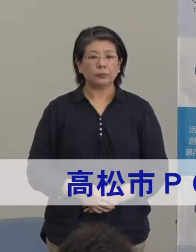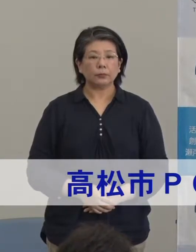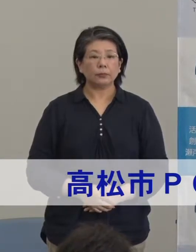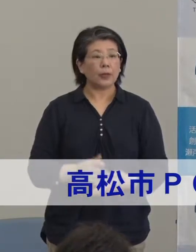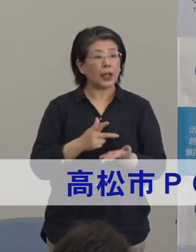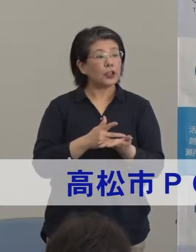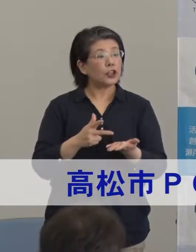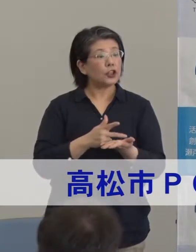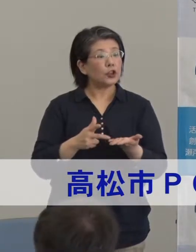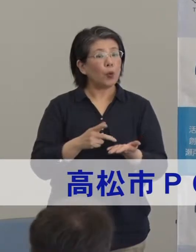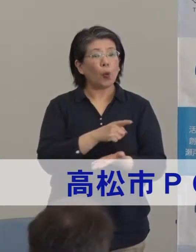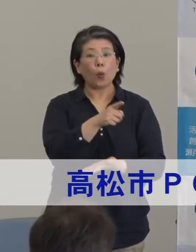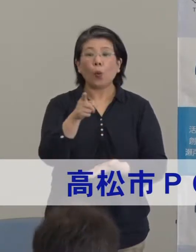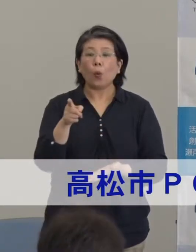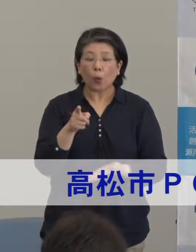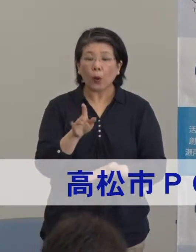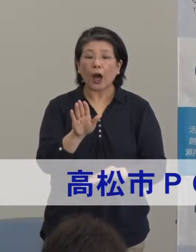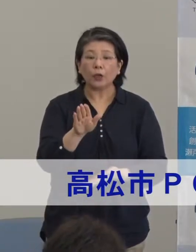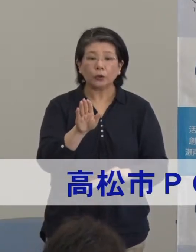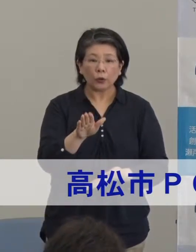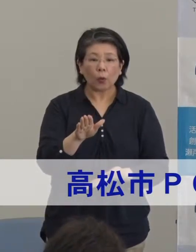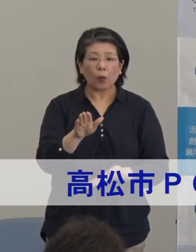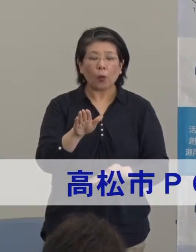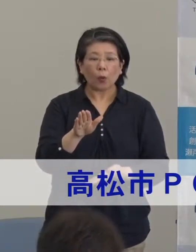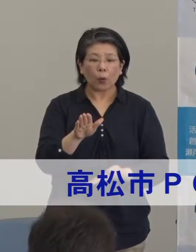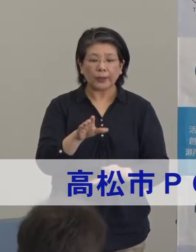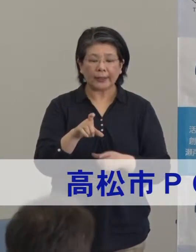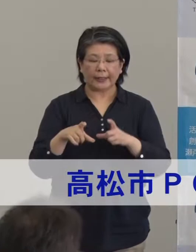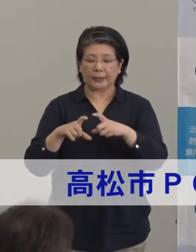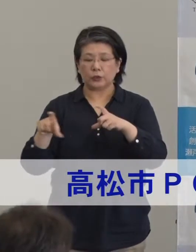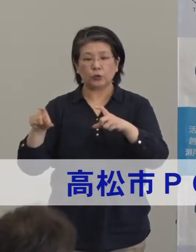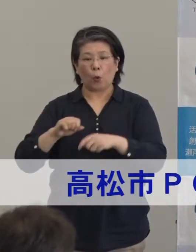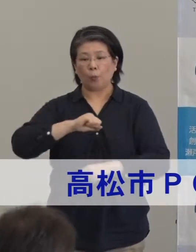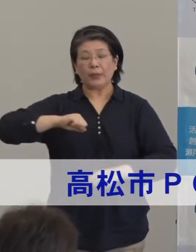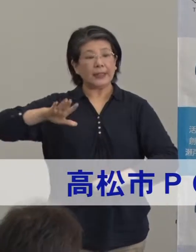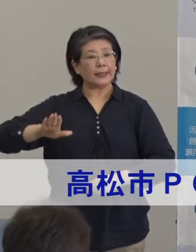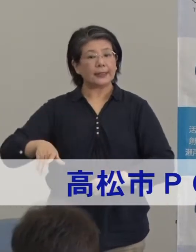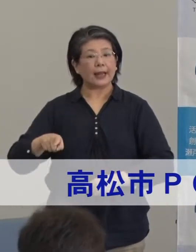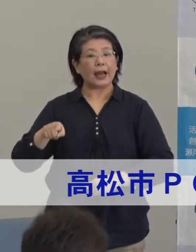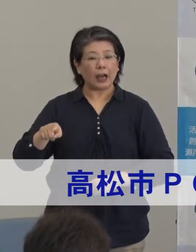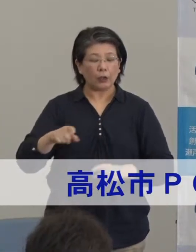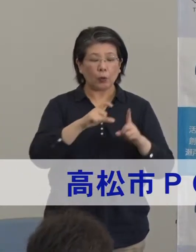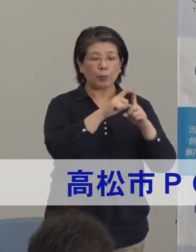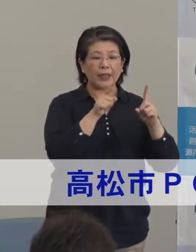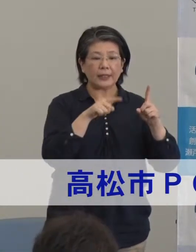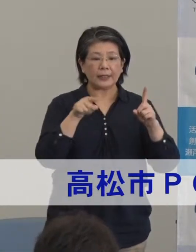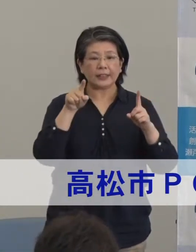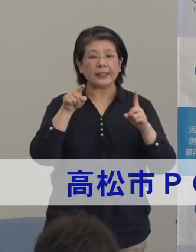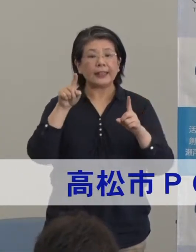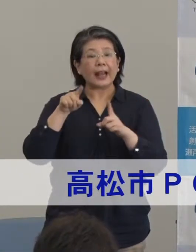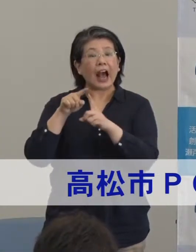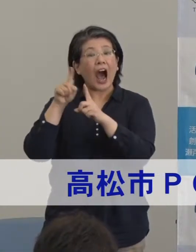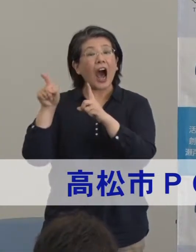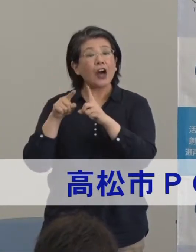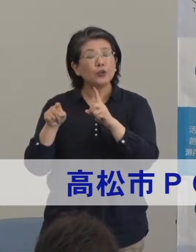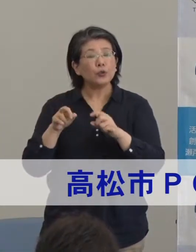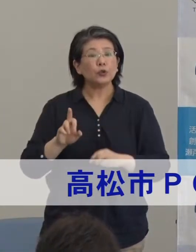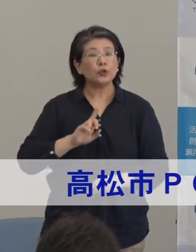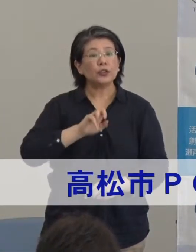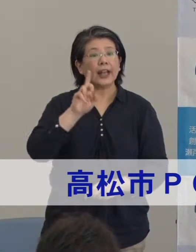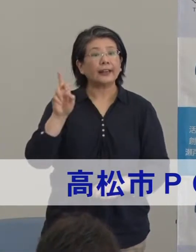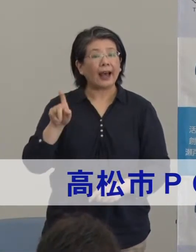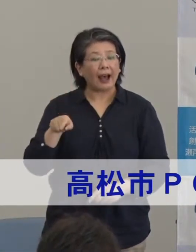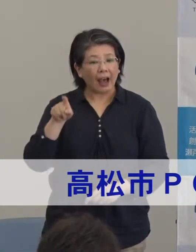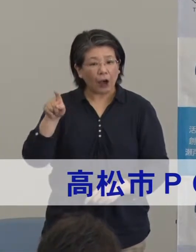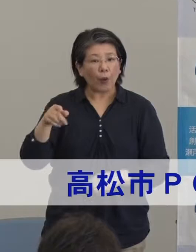料の方に掲げておりますが、図の右下のところでございます。この PCR センターにつきましては、本市